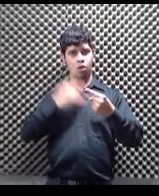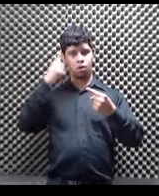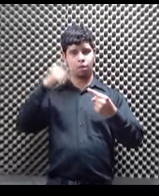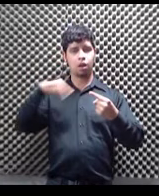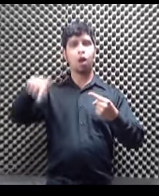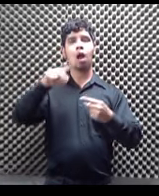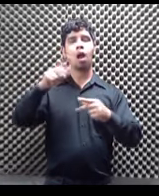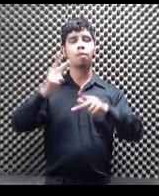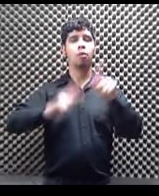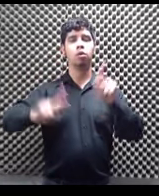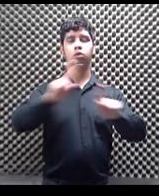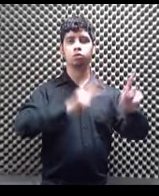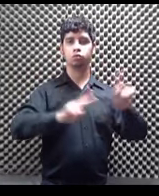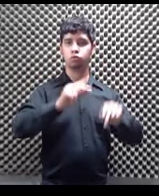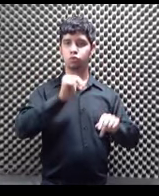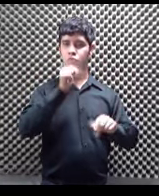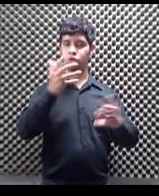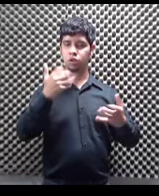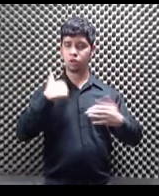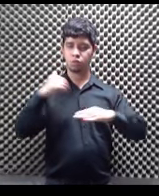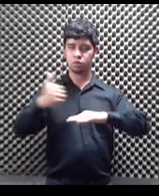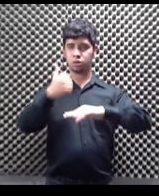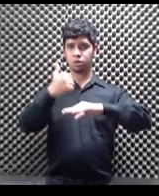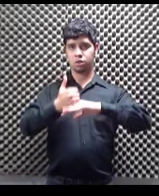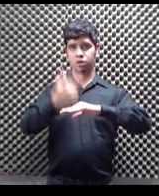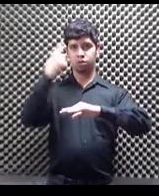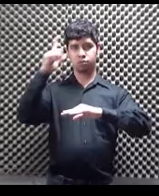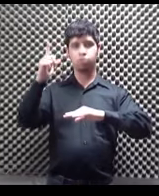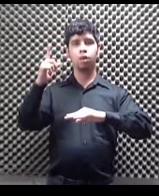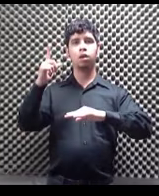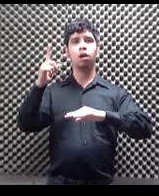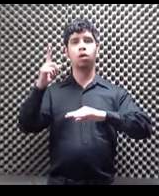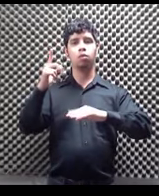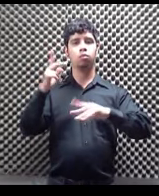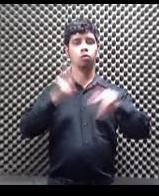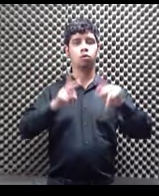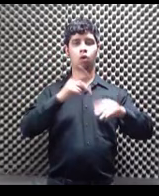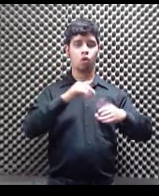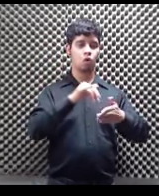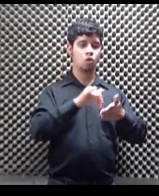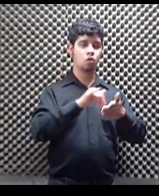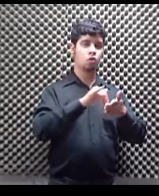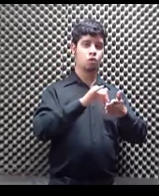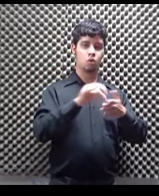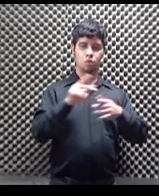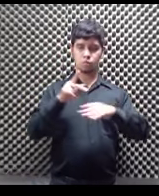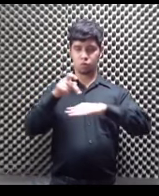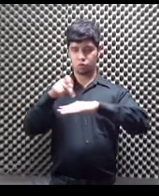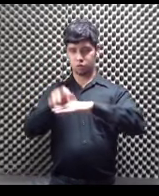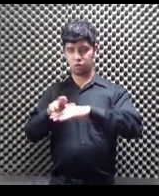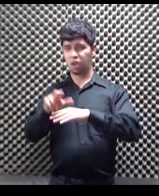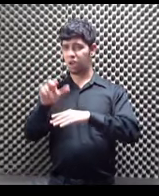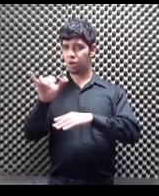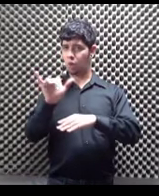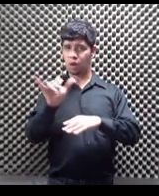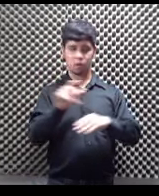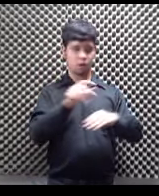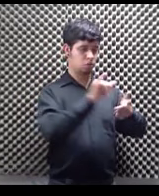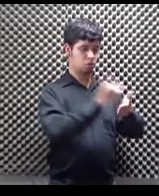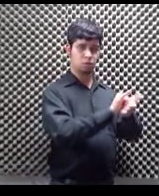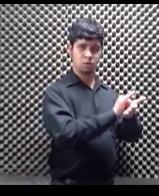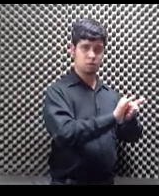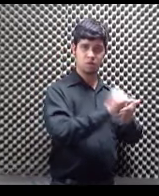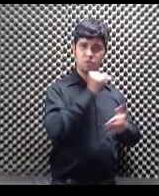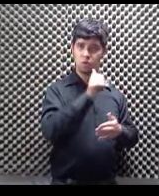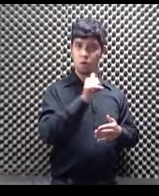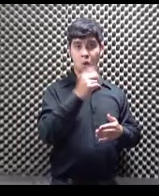puedo montar para un público puertorriqueño como montaría para el público de Nueva York, o si algún día quiera Dios, la